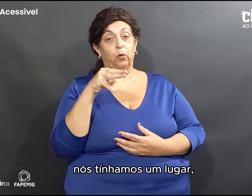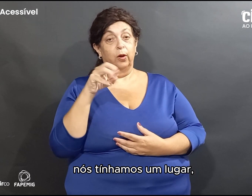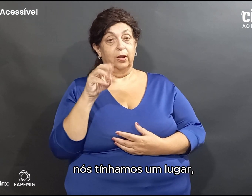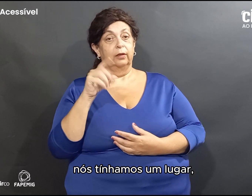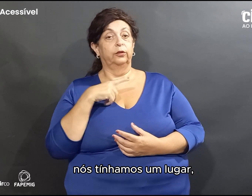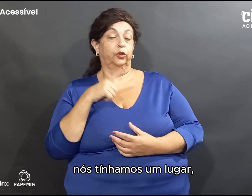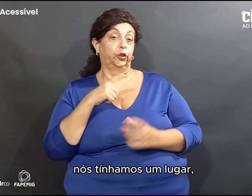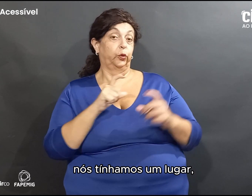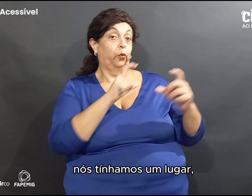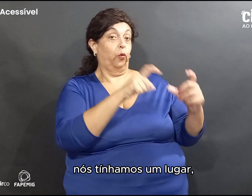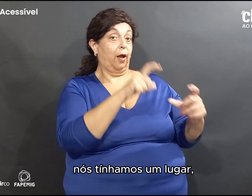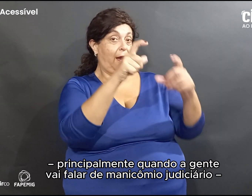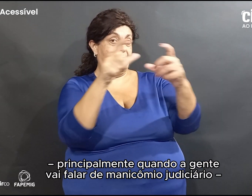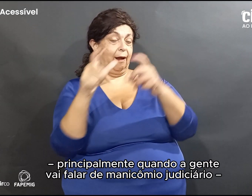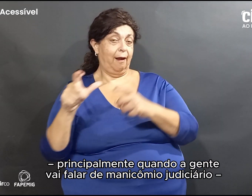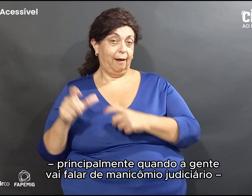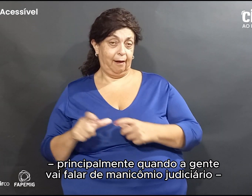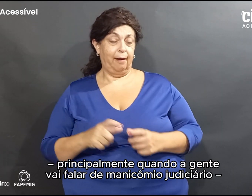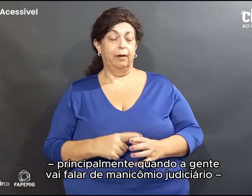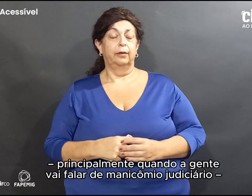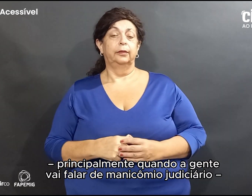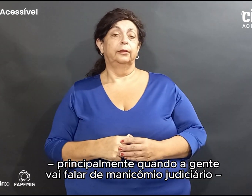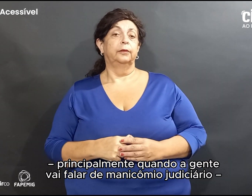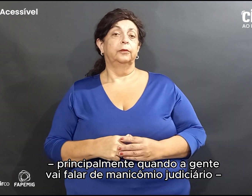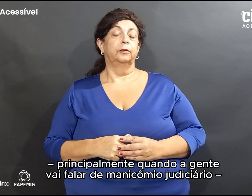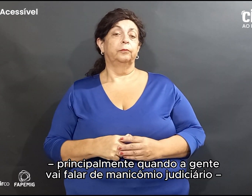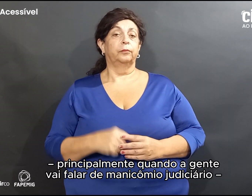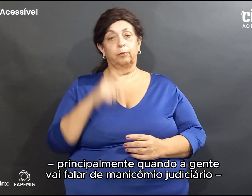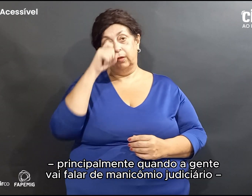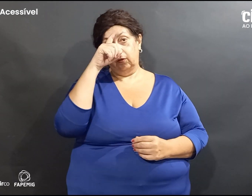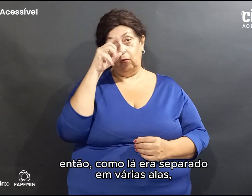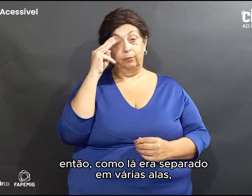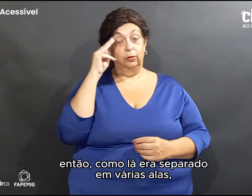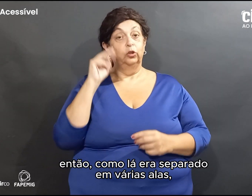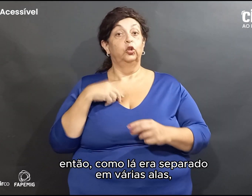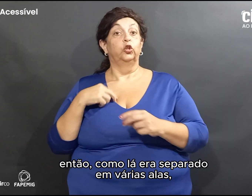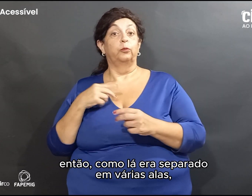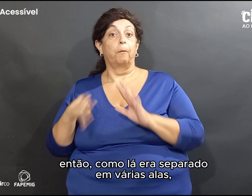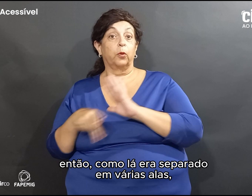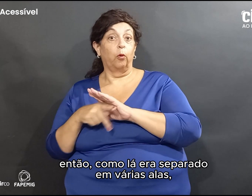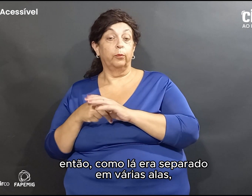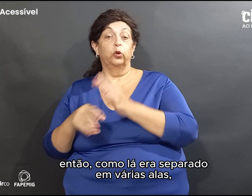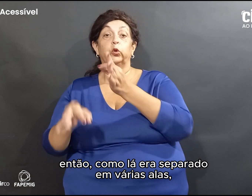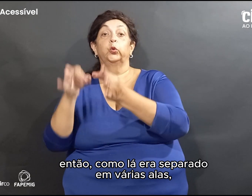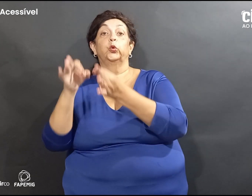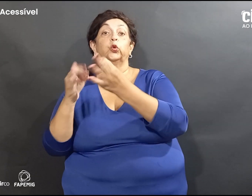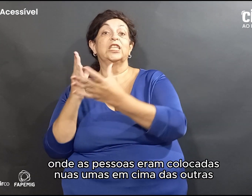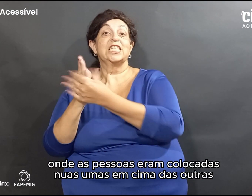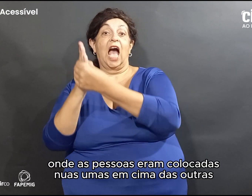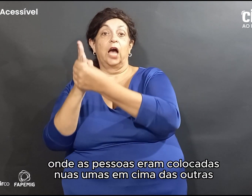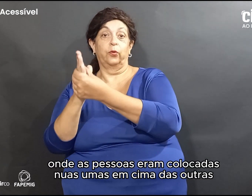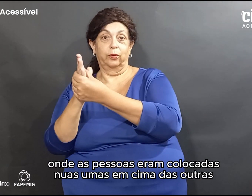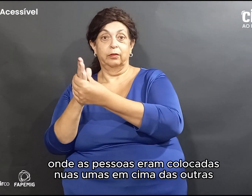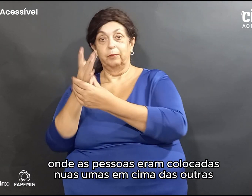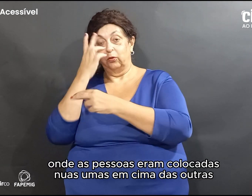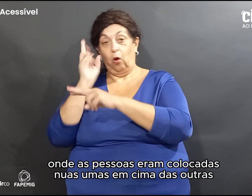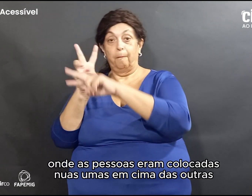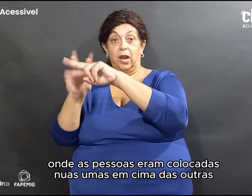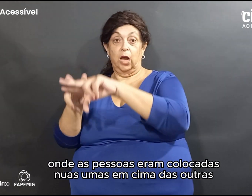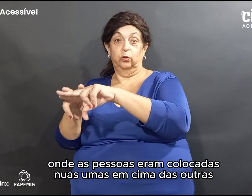aí um lugar, principalmente quando a gente vai falar de manicômio judiciário, então, como lá era separado em várias alas, onde as pessoas eram colocadas nuas,